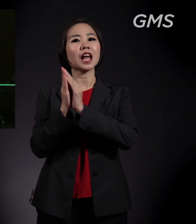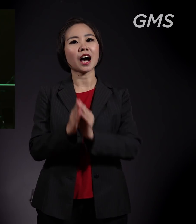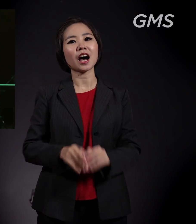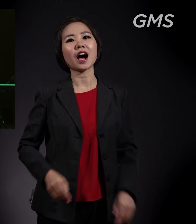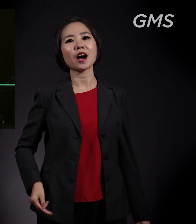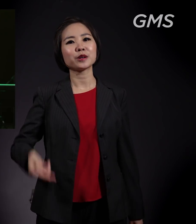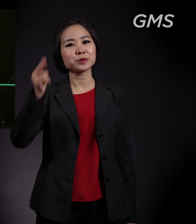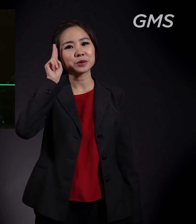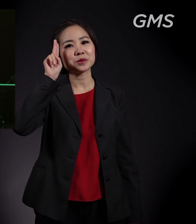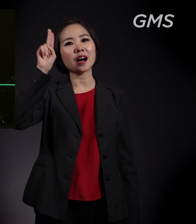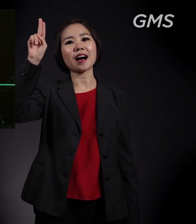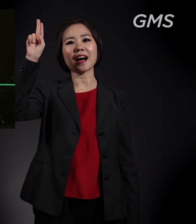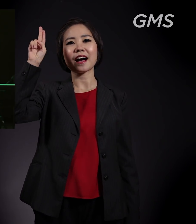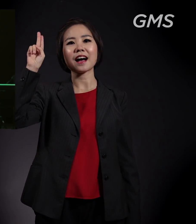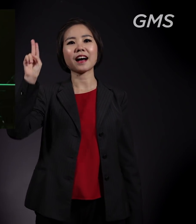Terpujilah